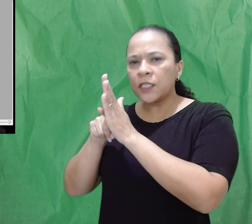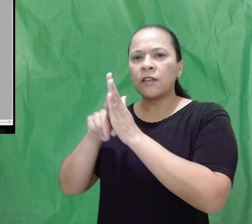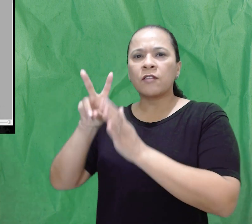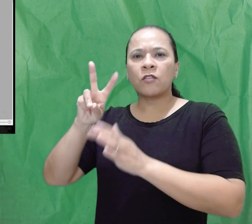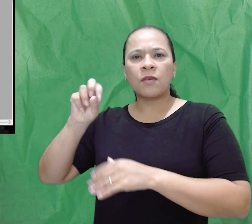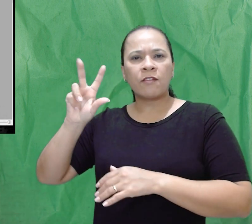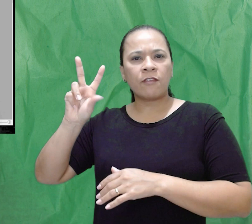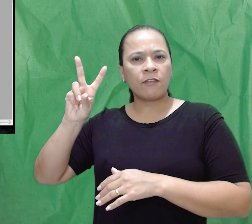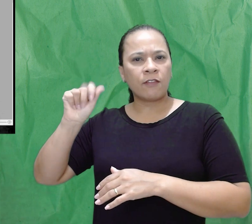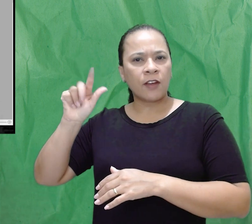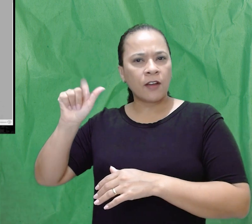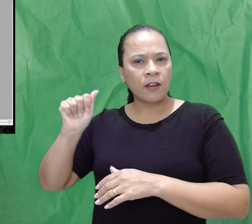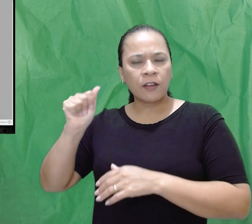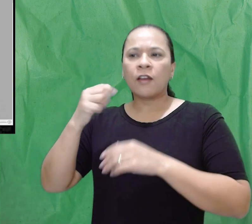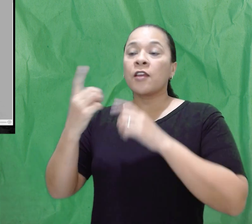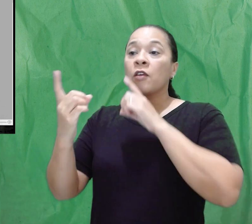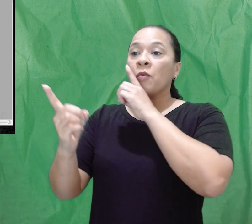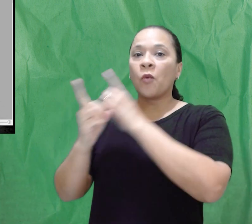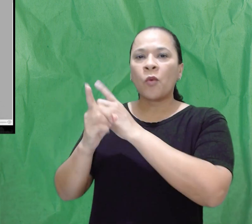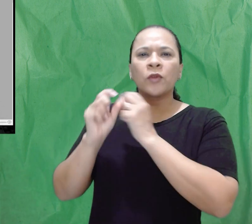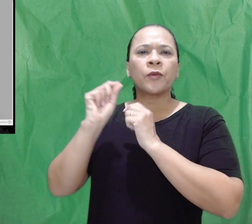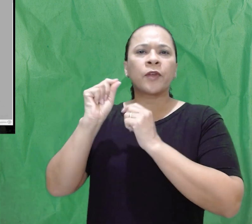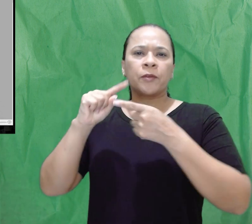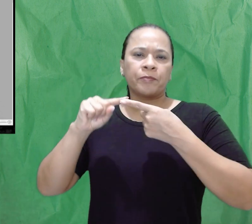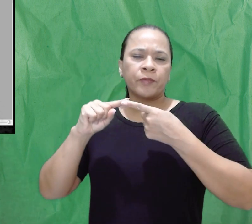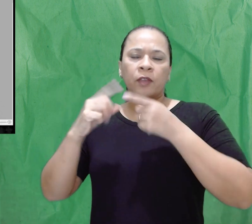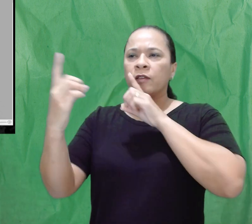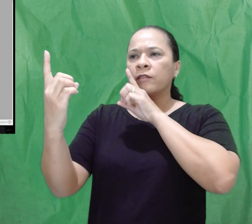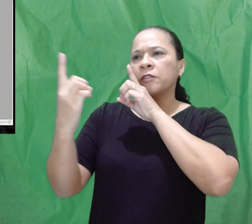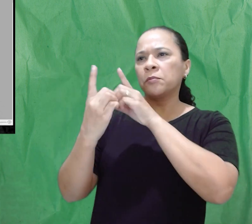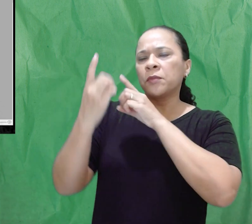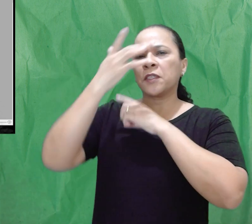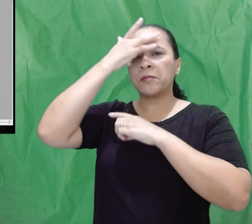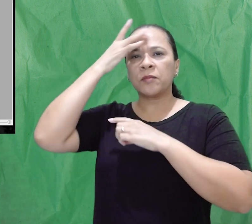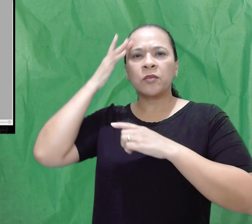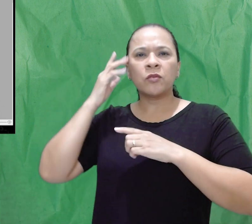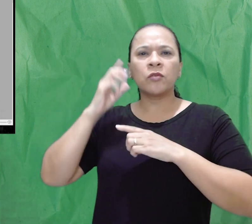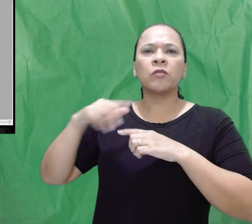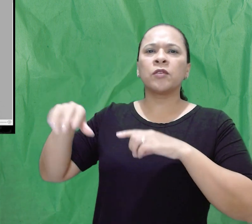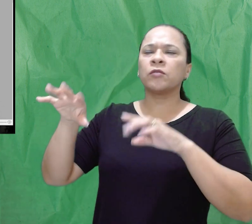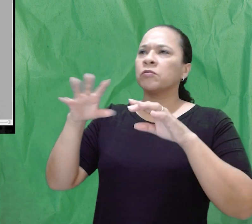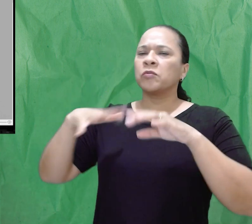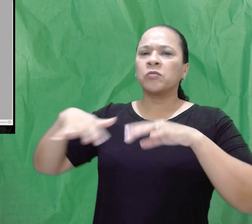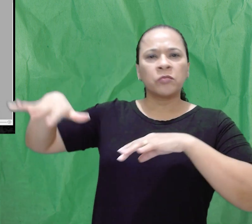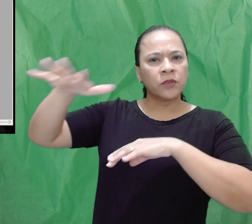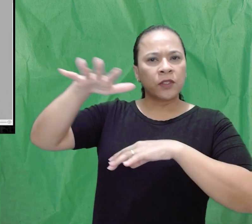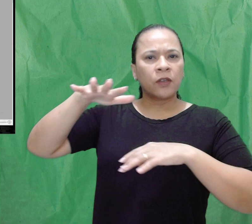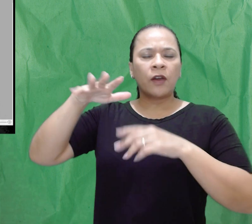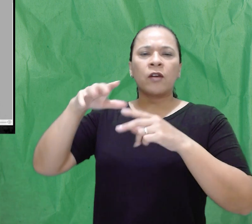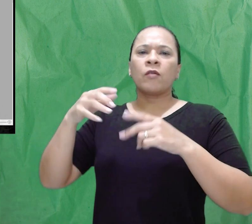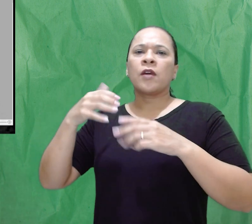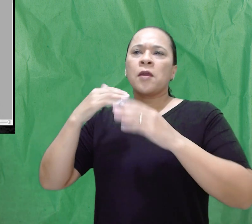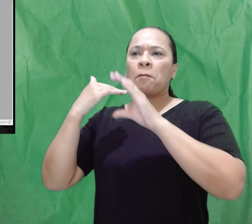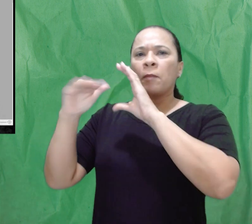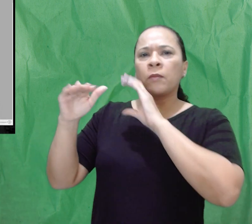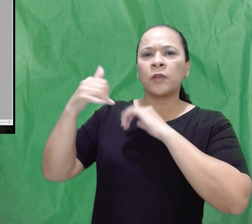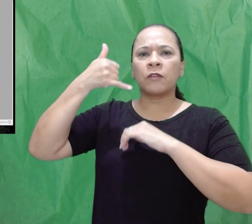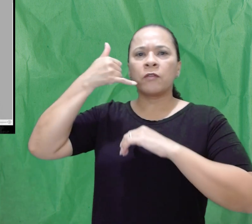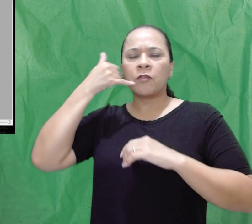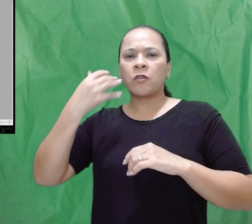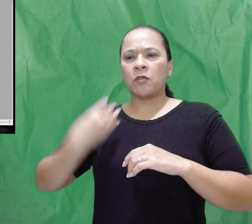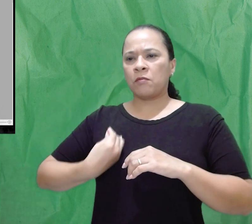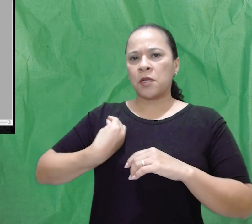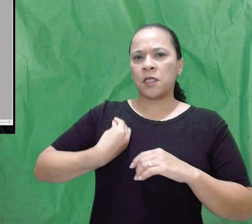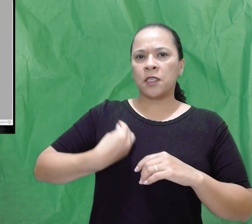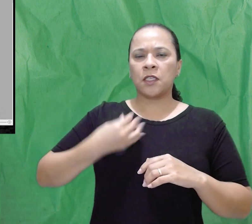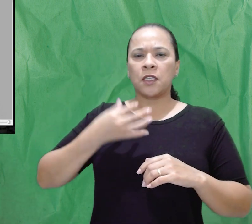atribuições recepção e atendimento ao público em geral, seja por e-mail, telefone ou presencial, a